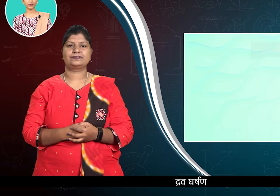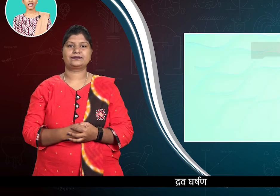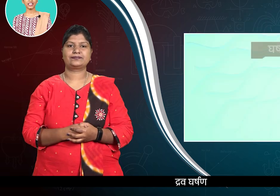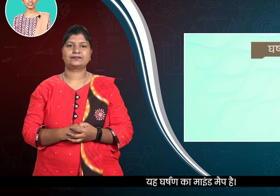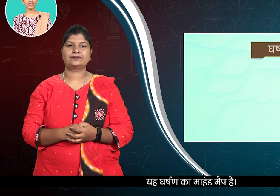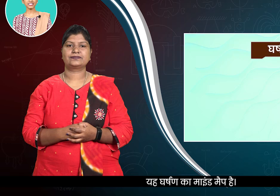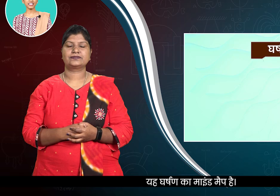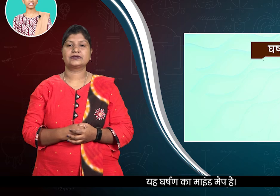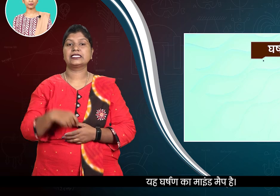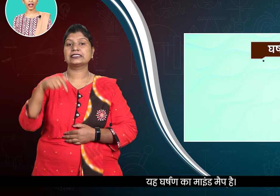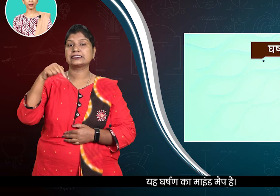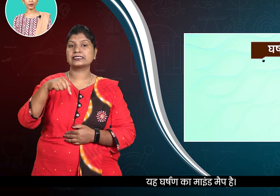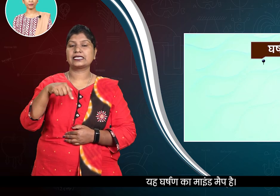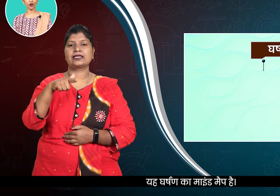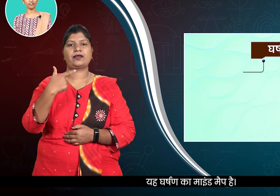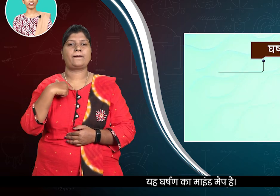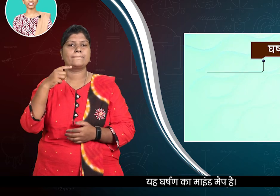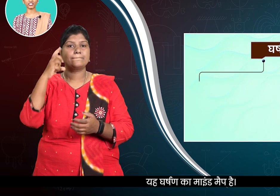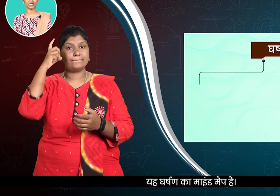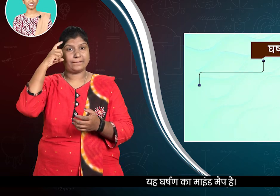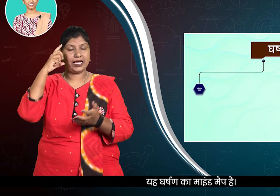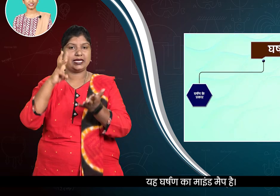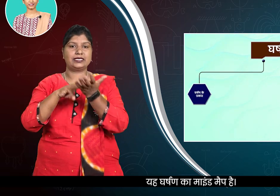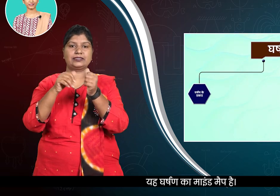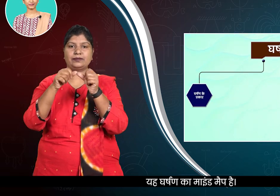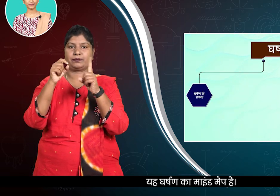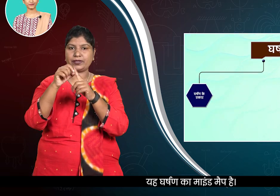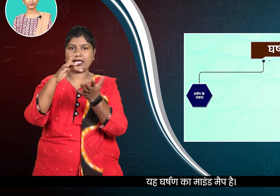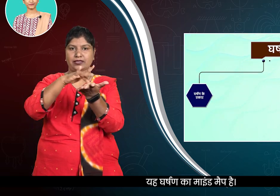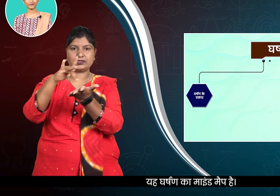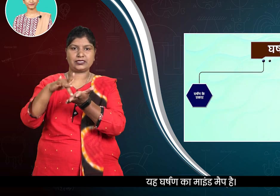ये घर्षन का माइन मैप है